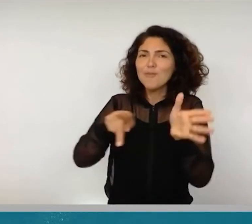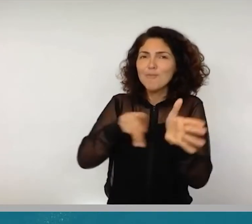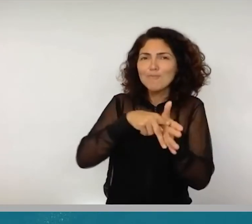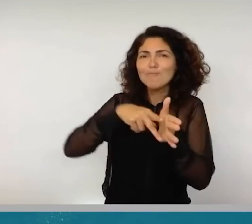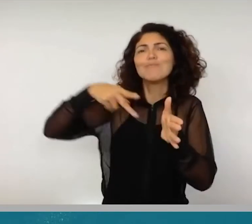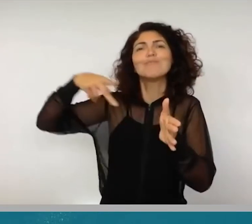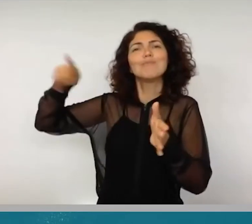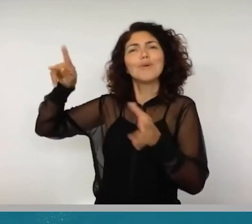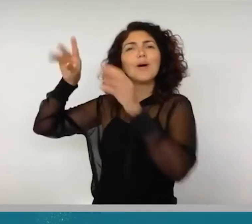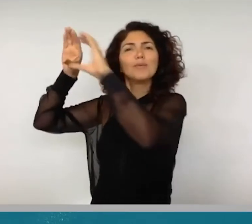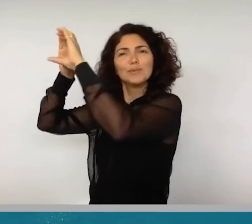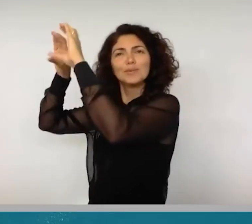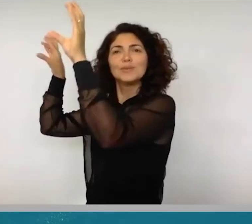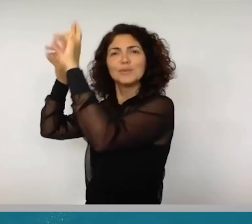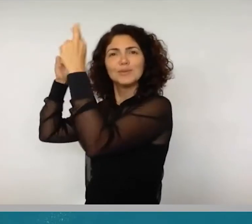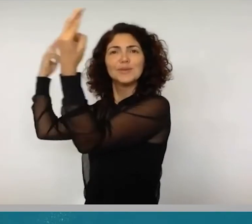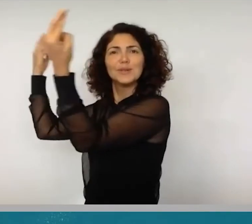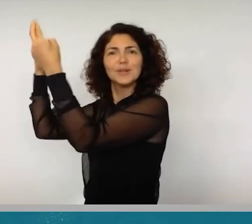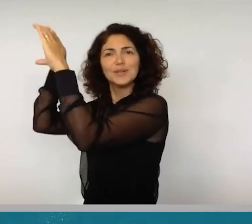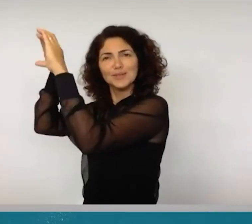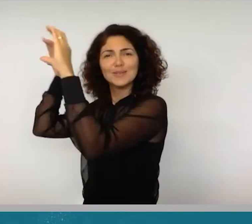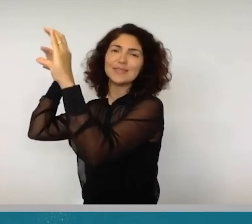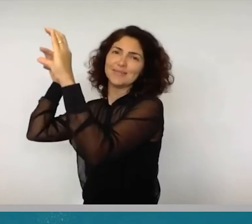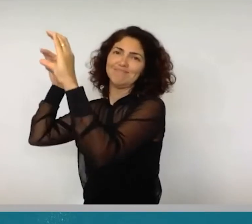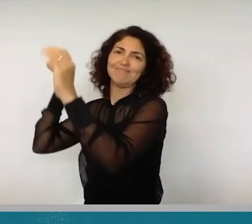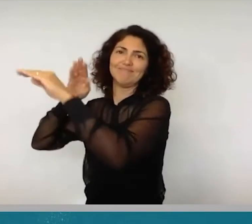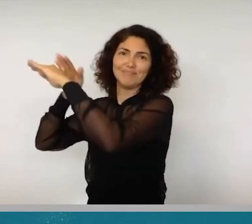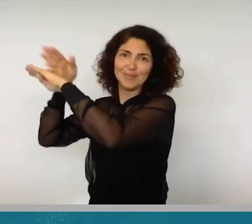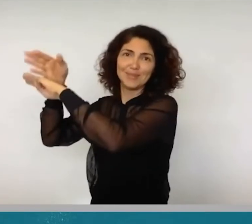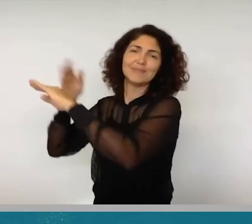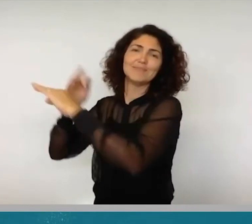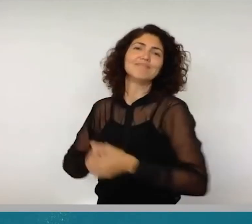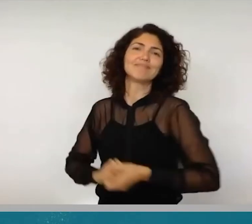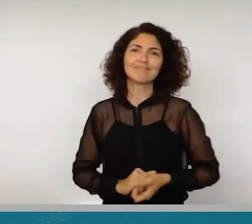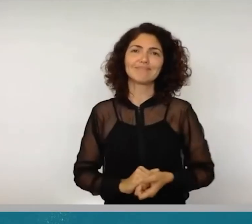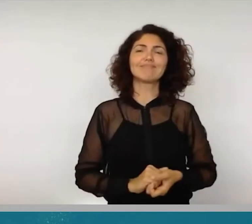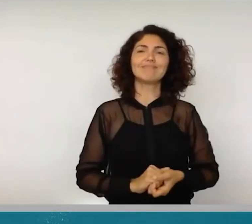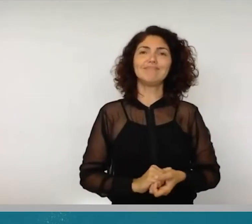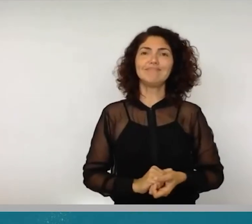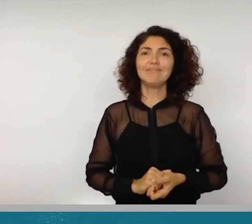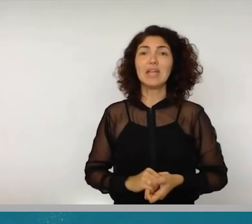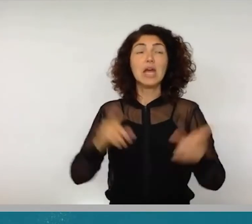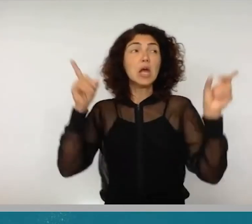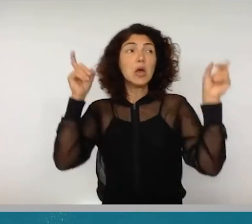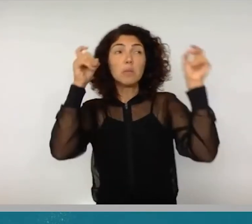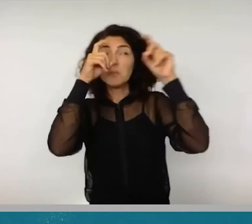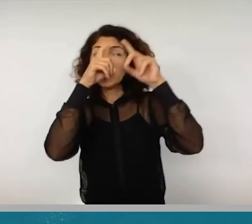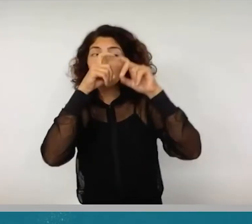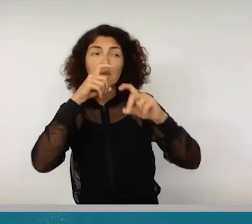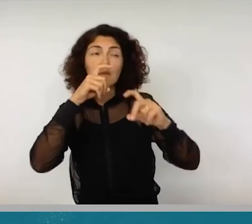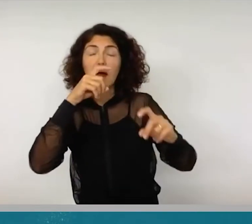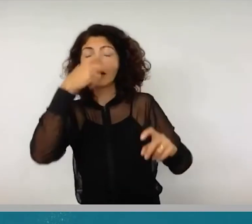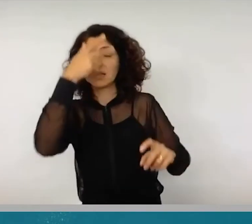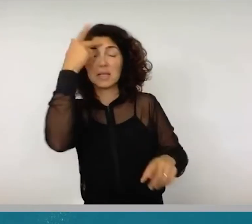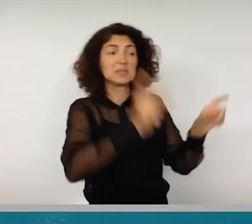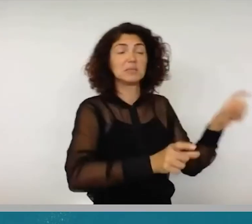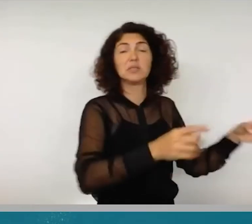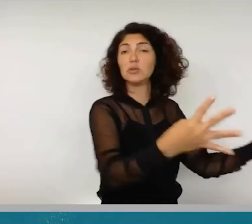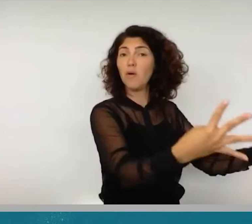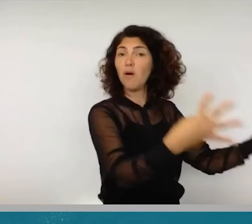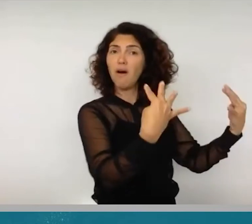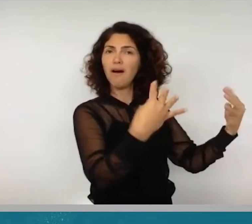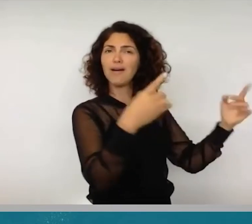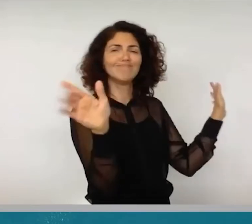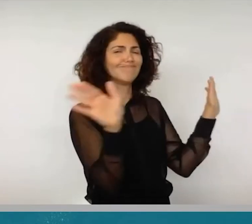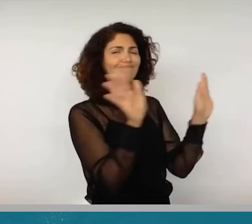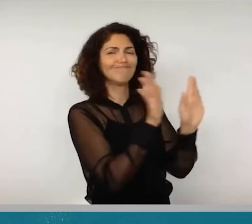Não estamos preocupados, irmãos, de receber qualquer recompensa aqui na terra. Nós queremos receber a recompensa do Pai que